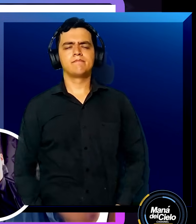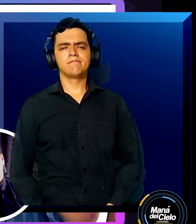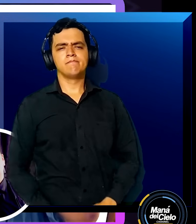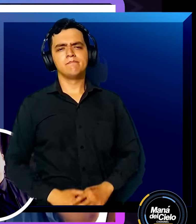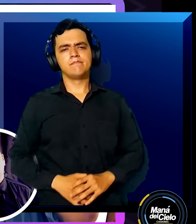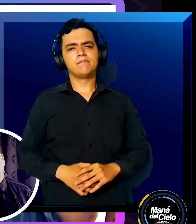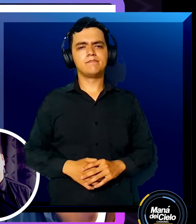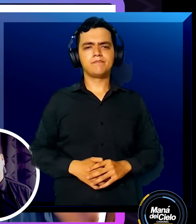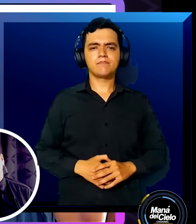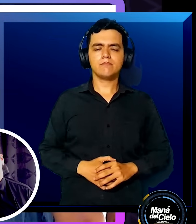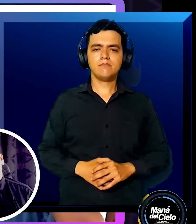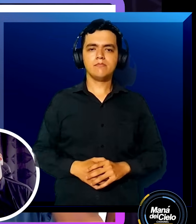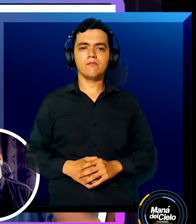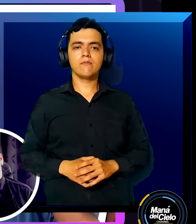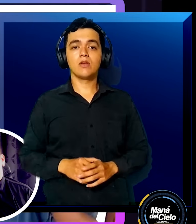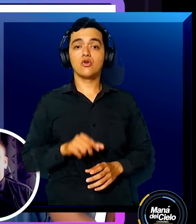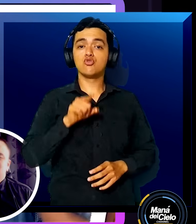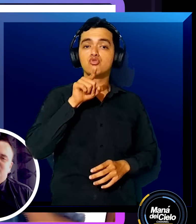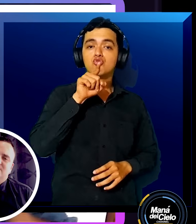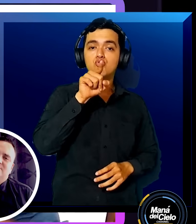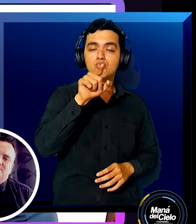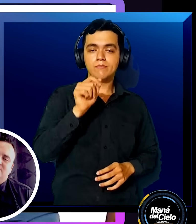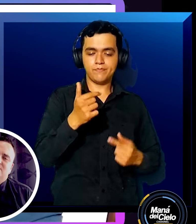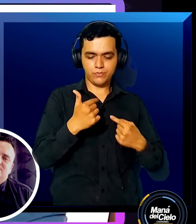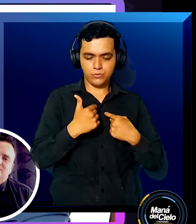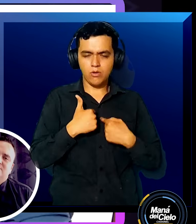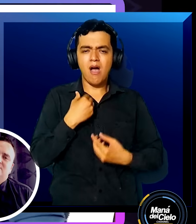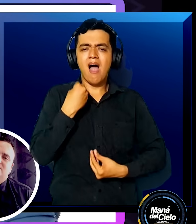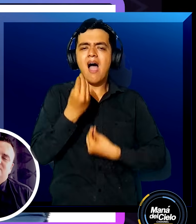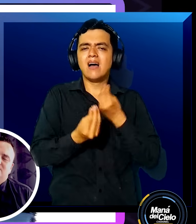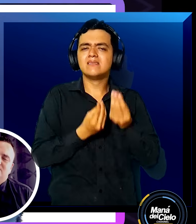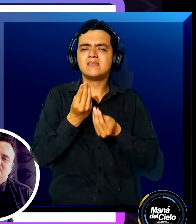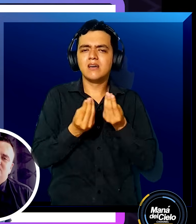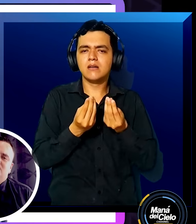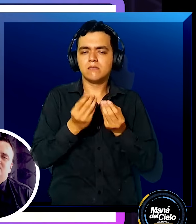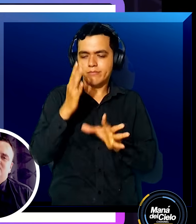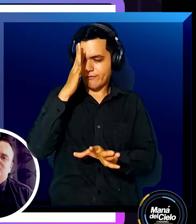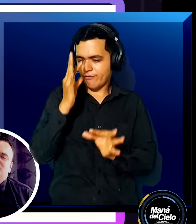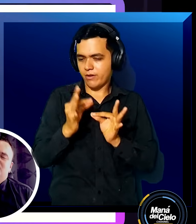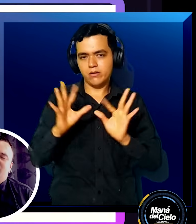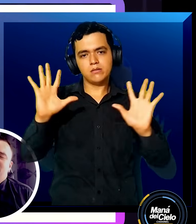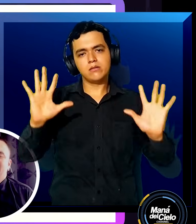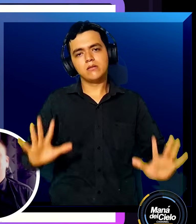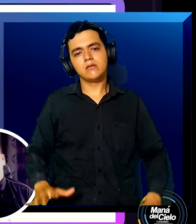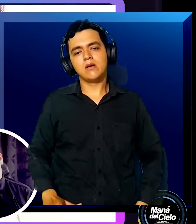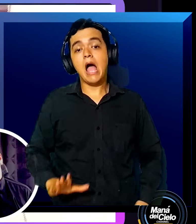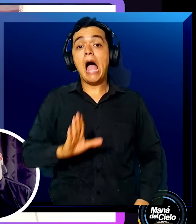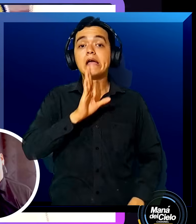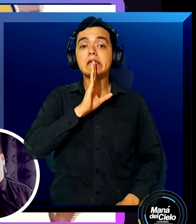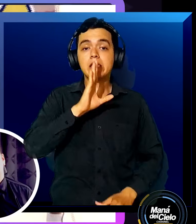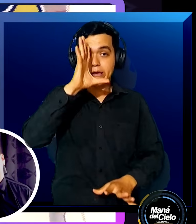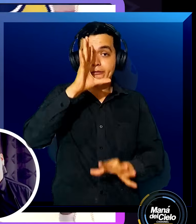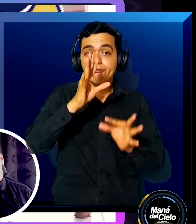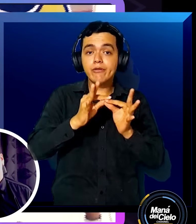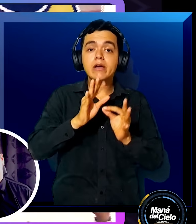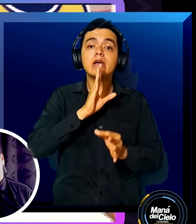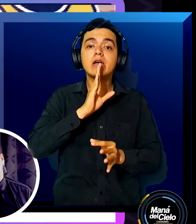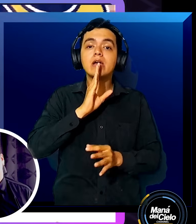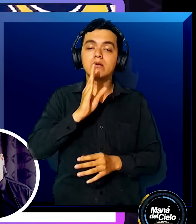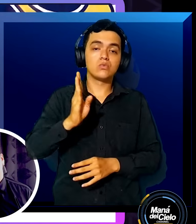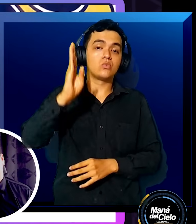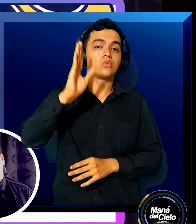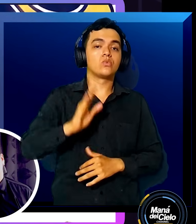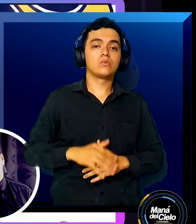no he visto justo desamparado ni su simiente que mendigue pan. Un hijo de Dios no habla de esa